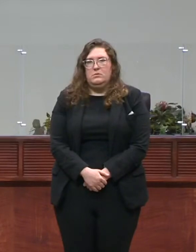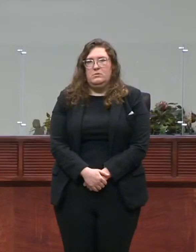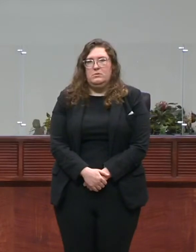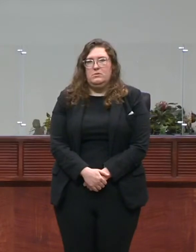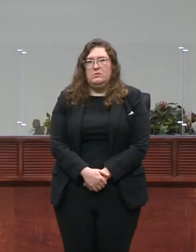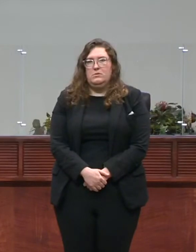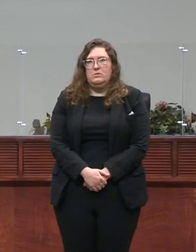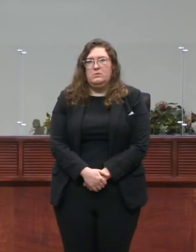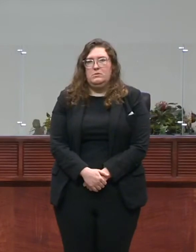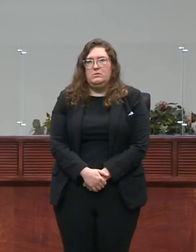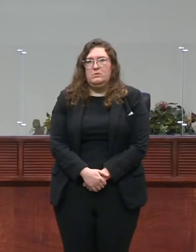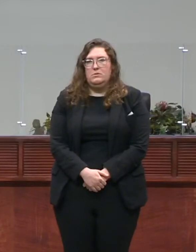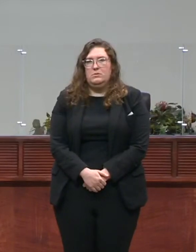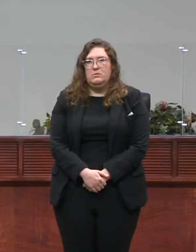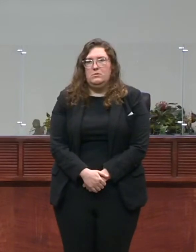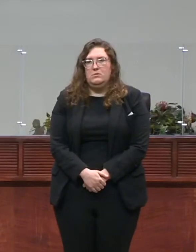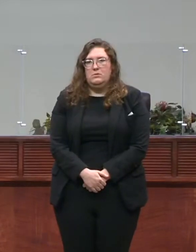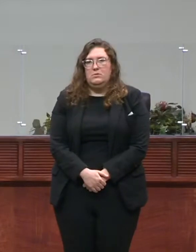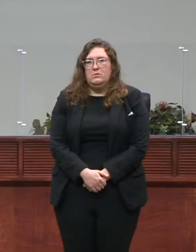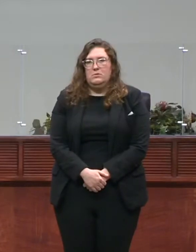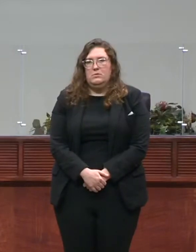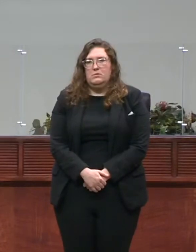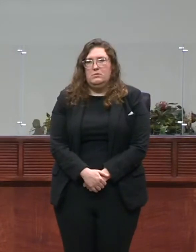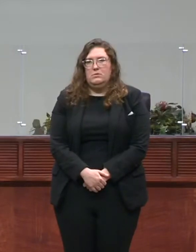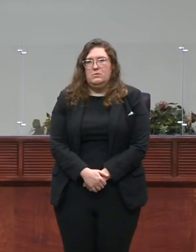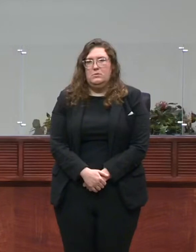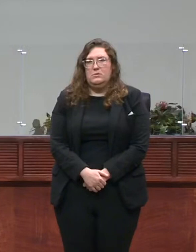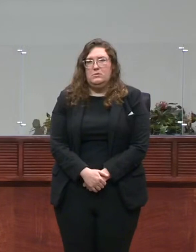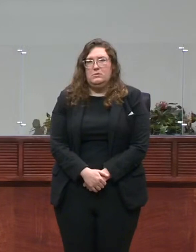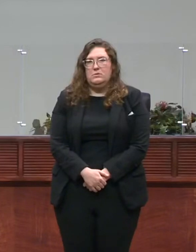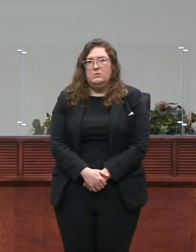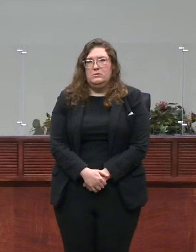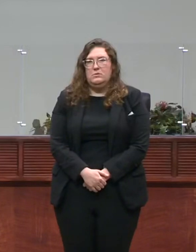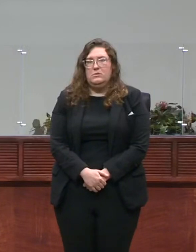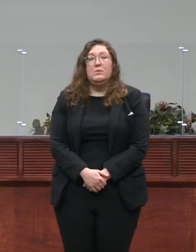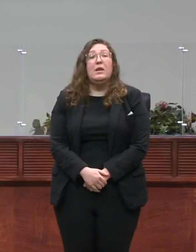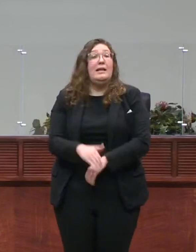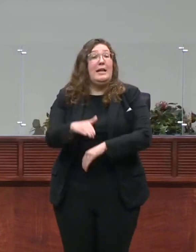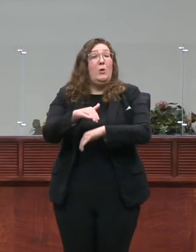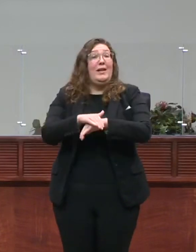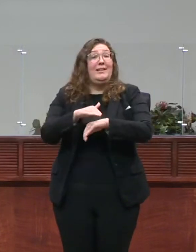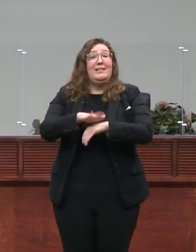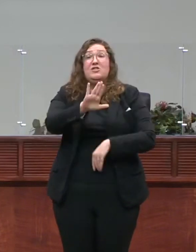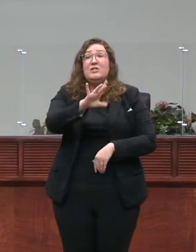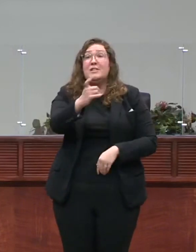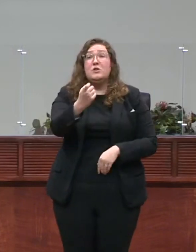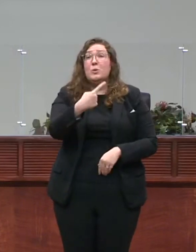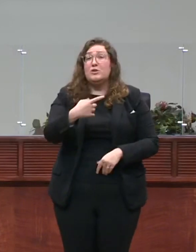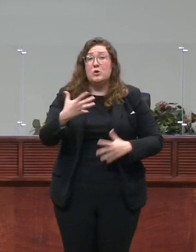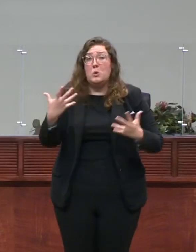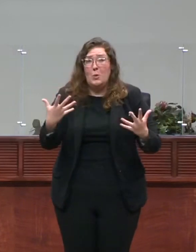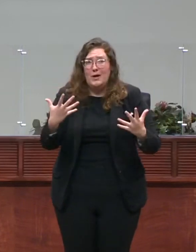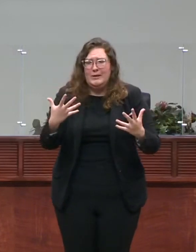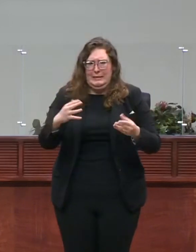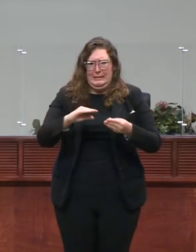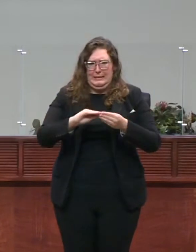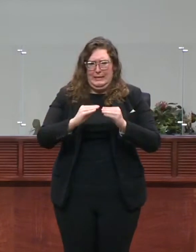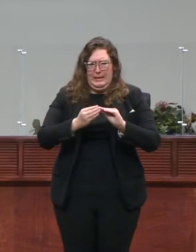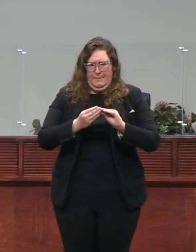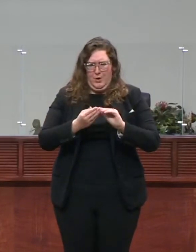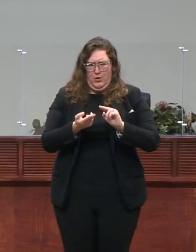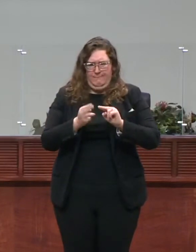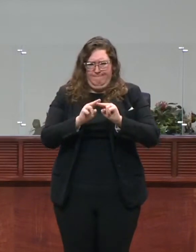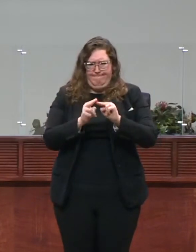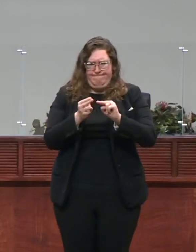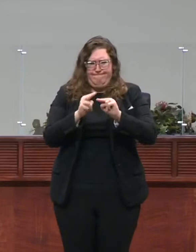eso es parte de los challenges que tenemos. The question was, what is this increasing rate means for the schools,